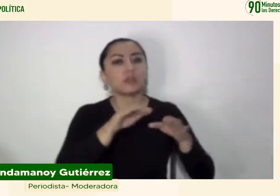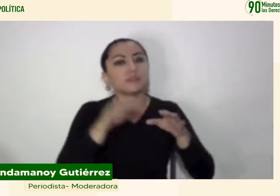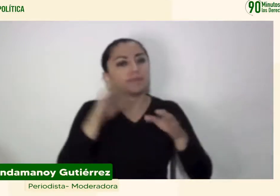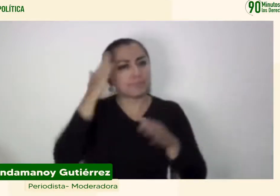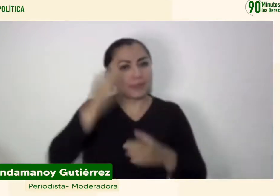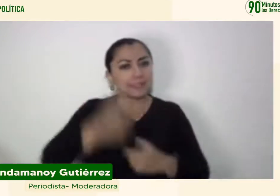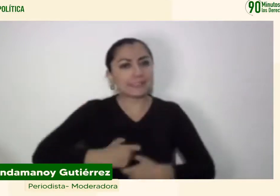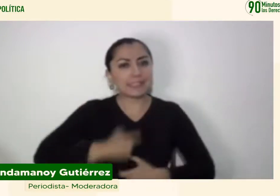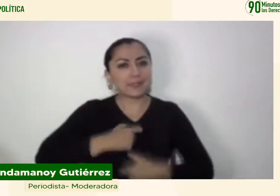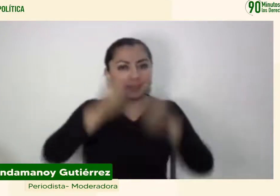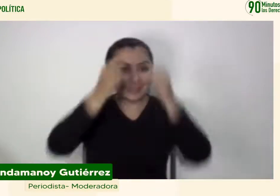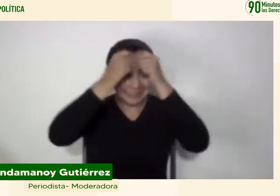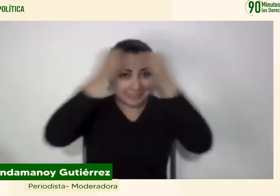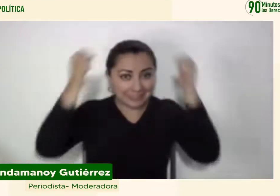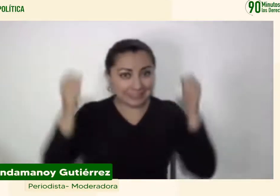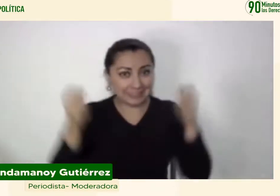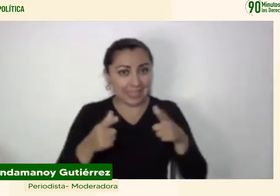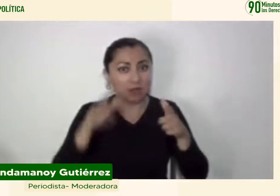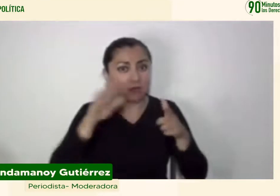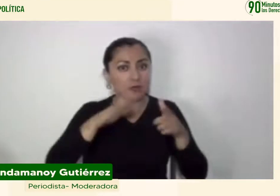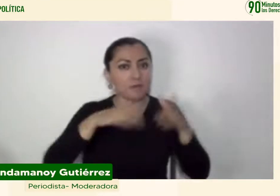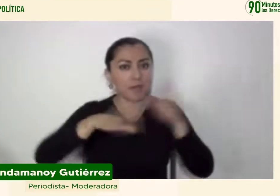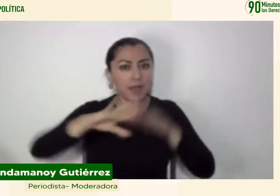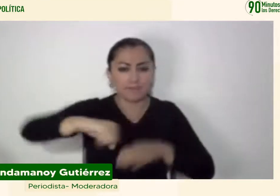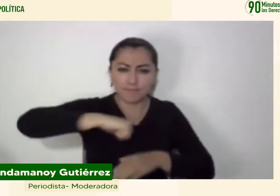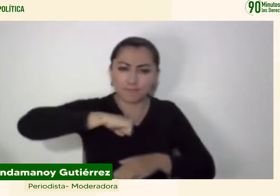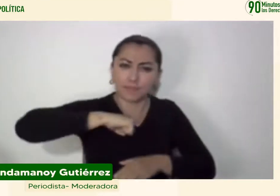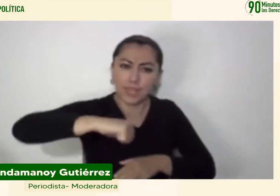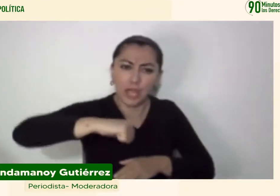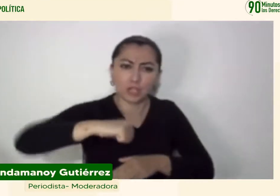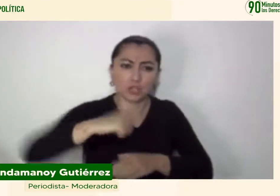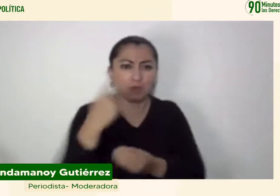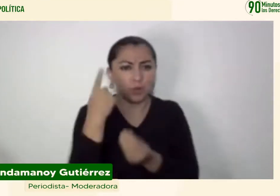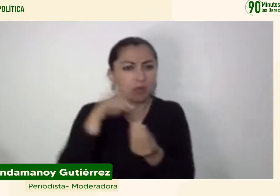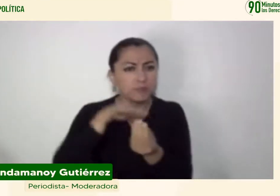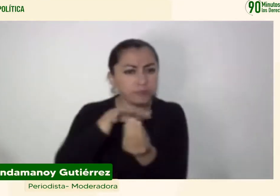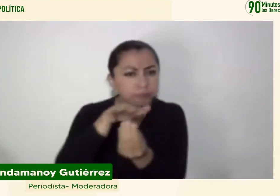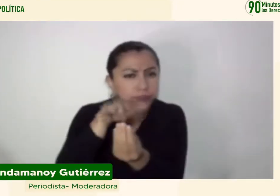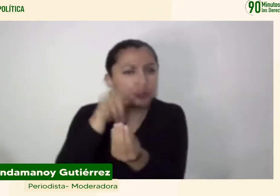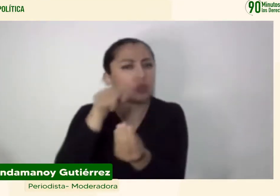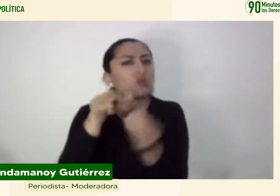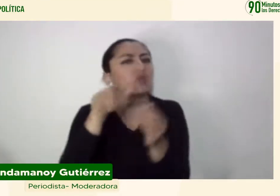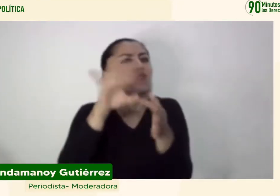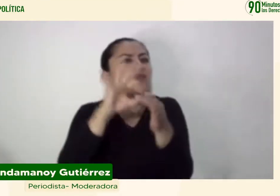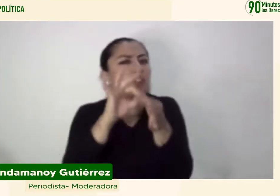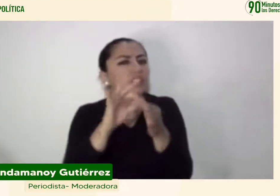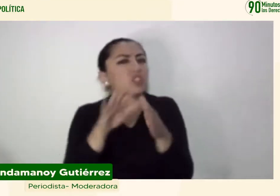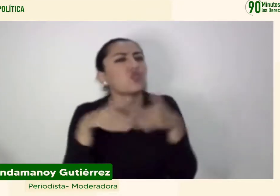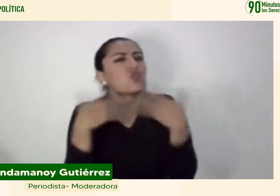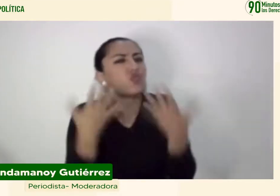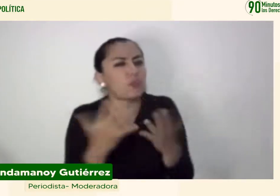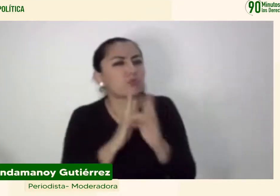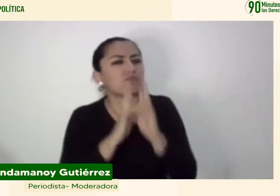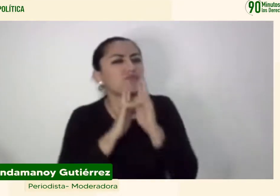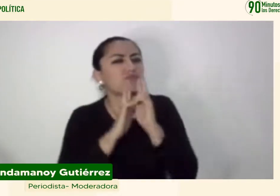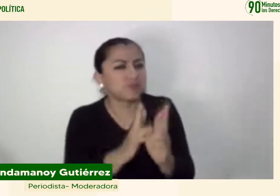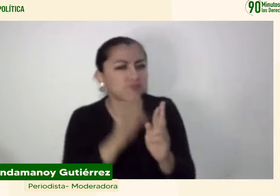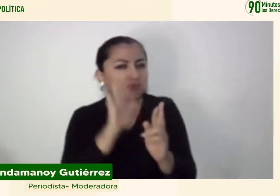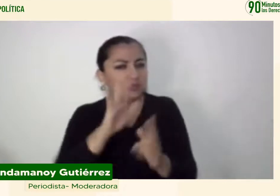organizaciones así como fenalco le hacen parte de la sociedad civil y tenemos un estado social de derecho penal